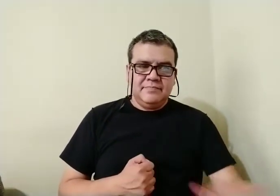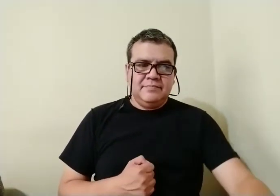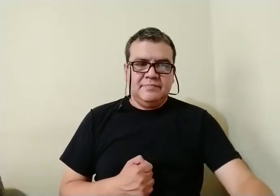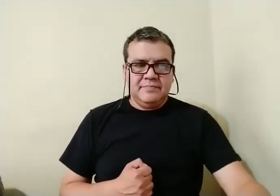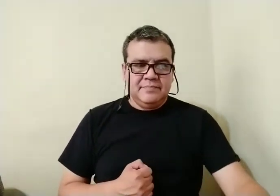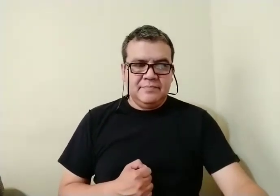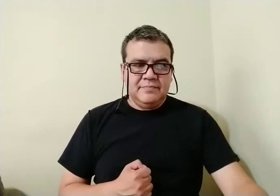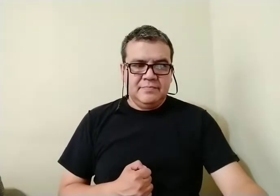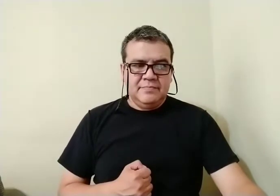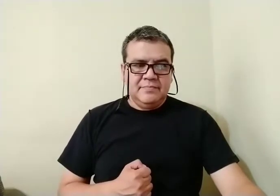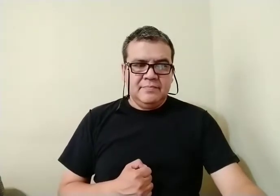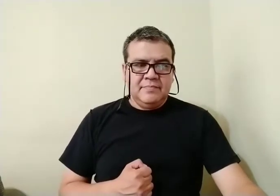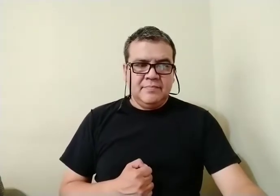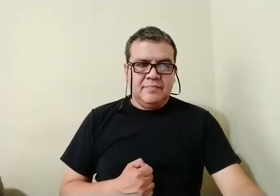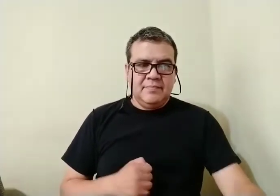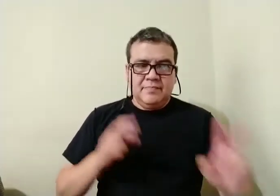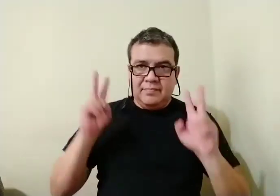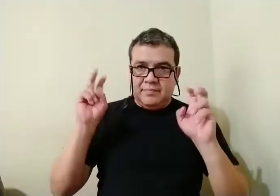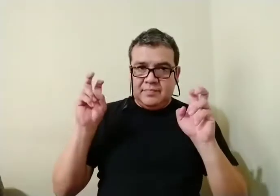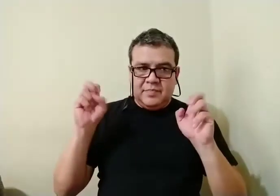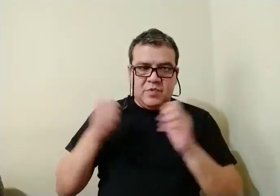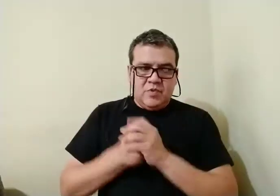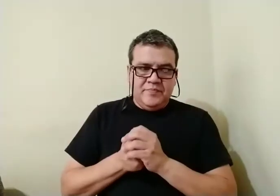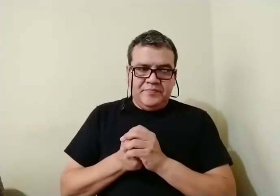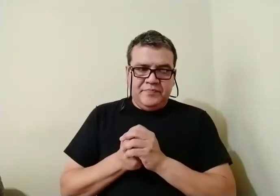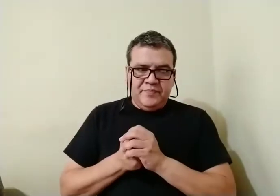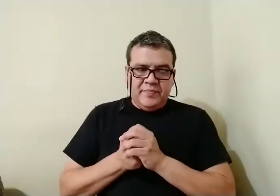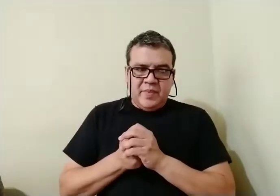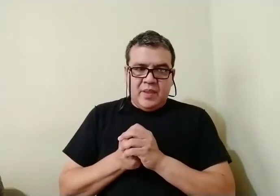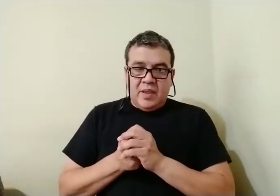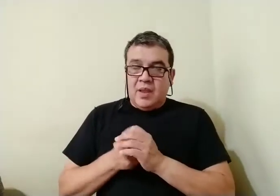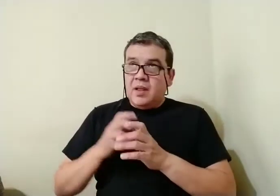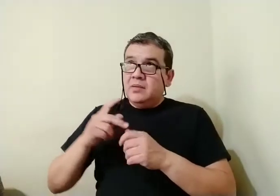Lección número 5.